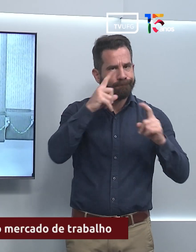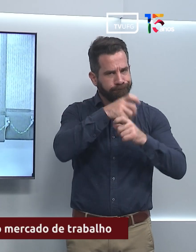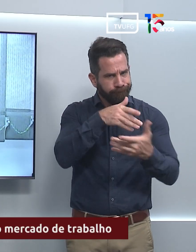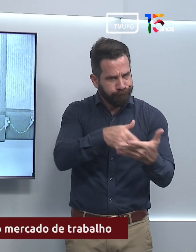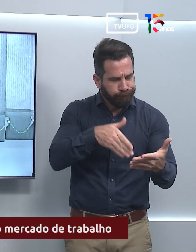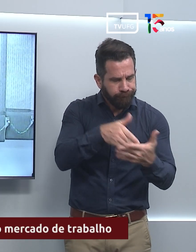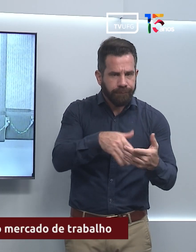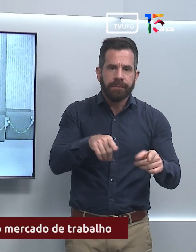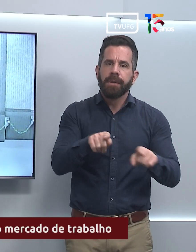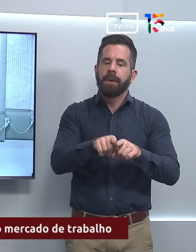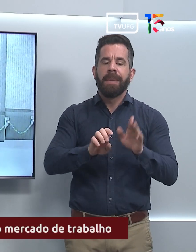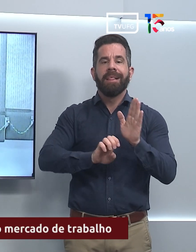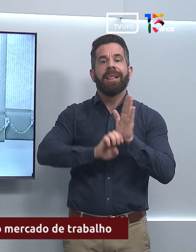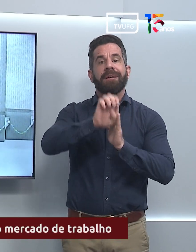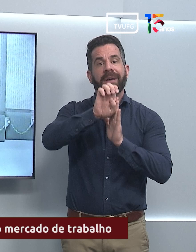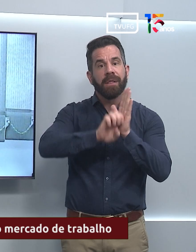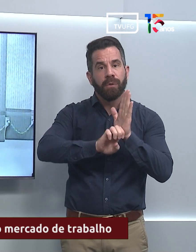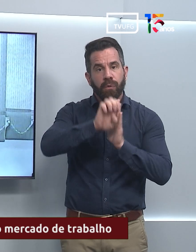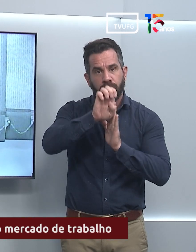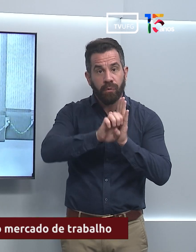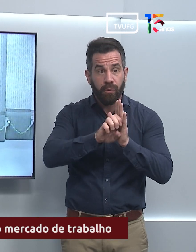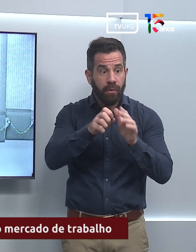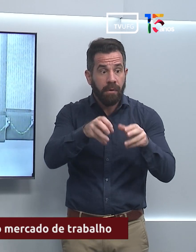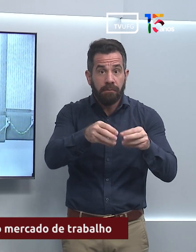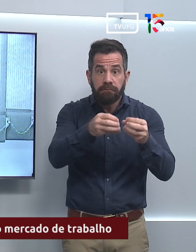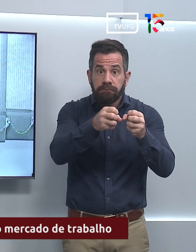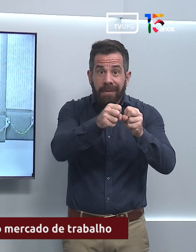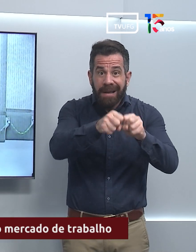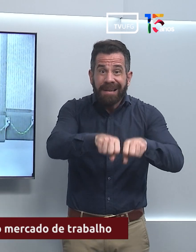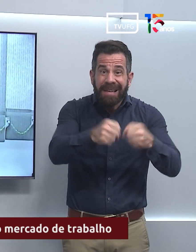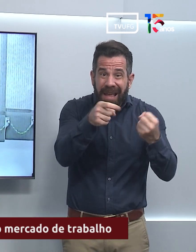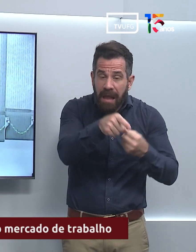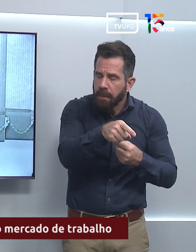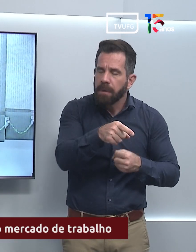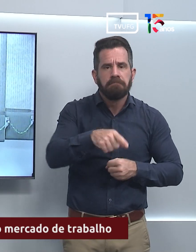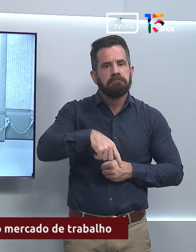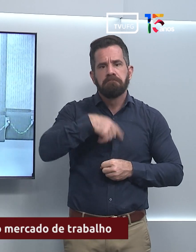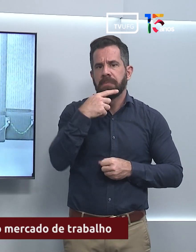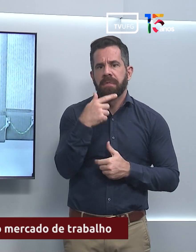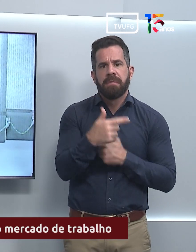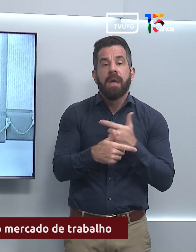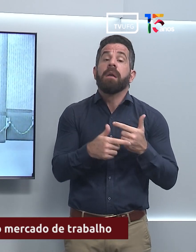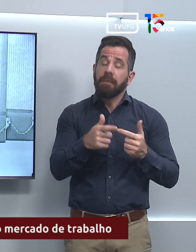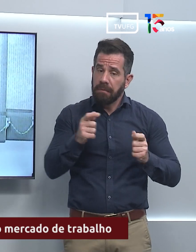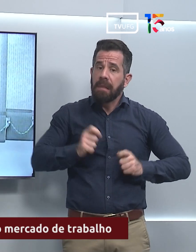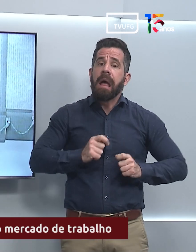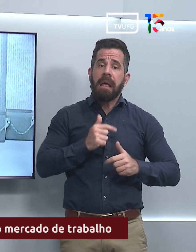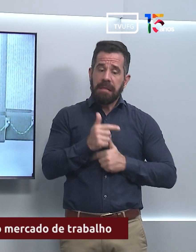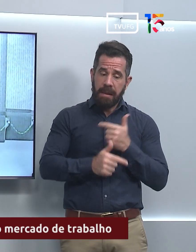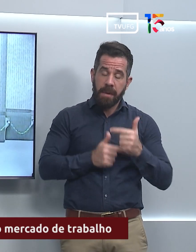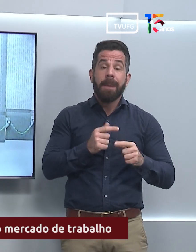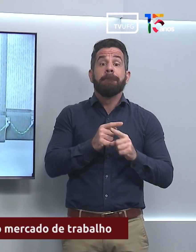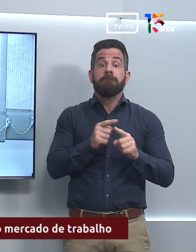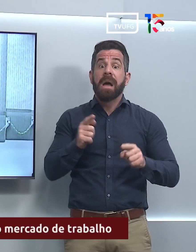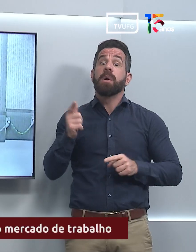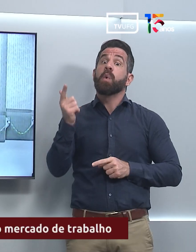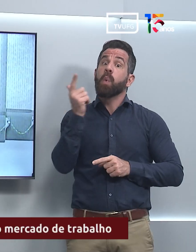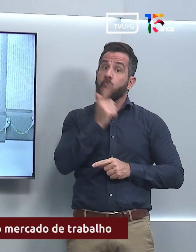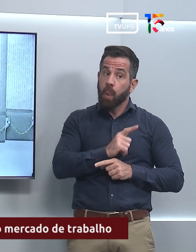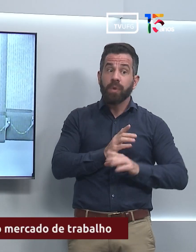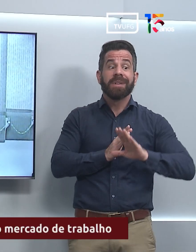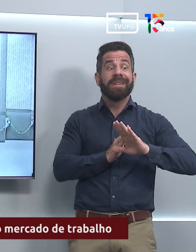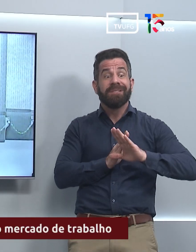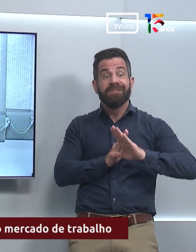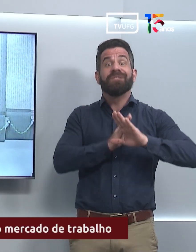Se um elevador está estragado, essa pessoa ela vai conseguir trabalhar, mas até ela acessar o local de trabalho dela